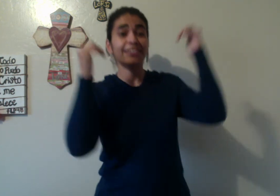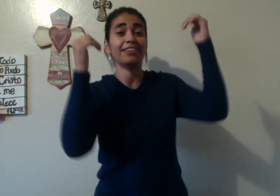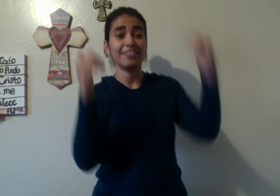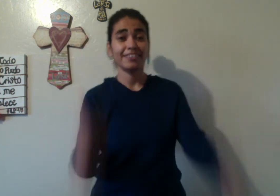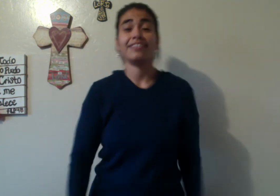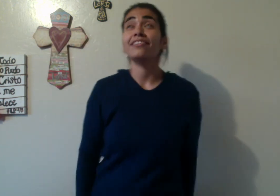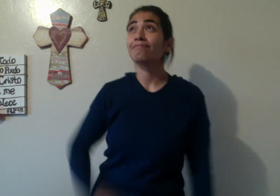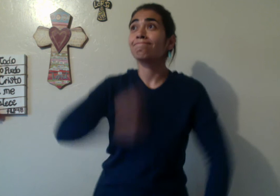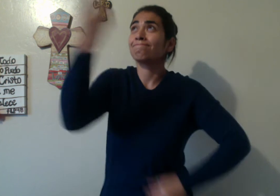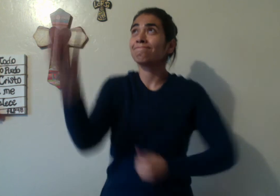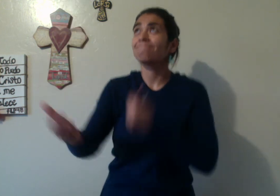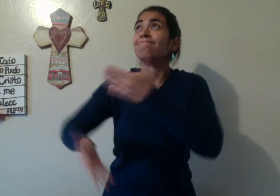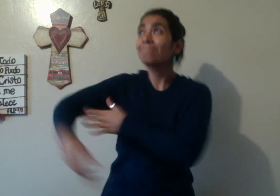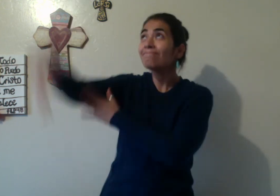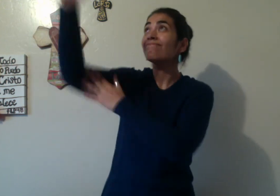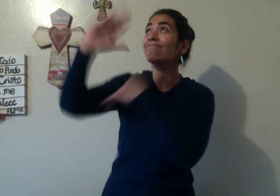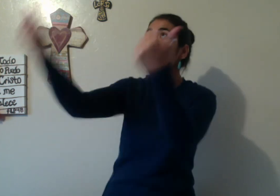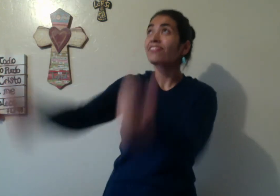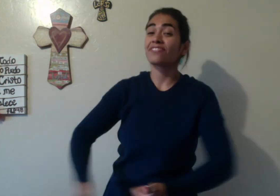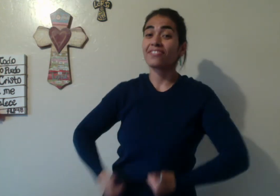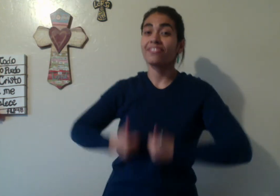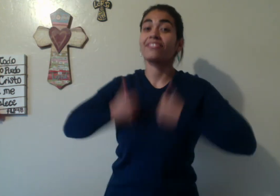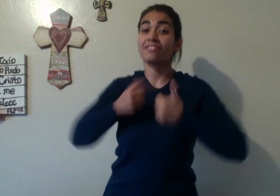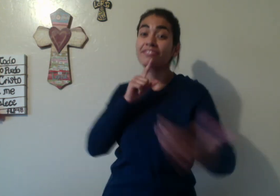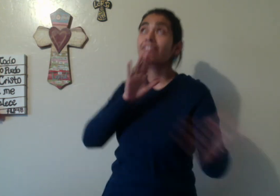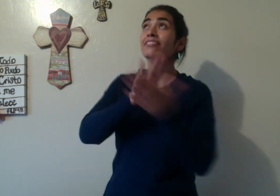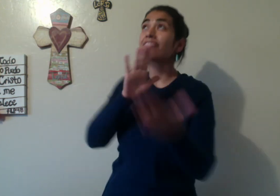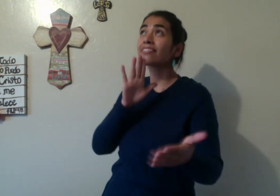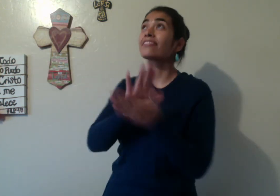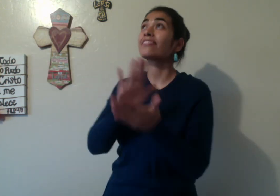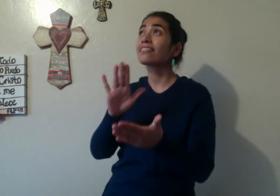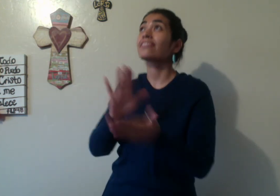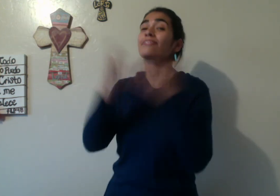sonreír, cantar a Dios de la vida, cantarle con gozo.